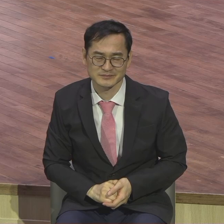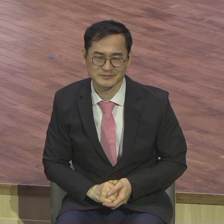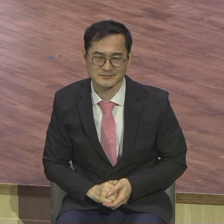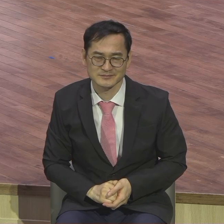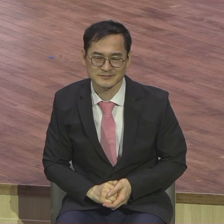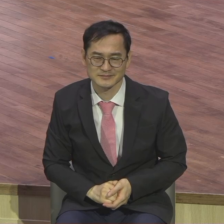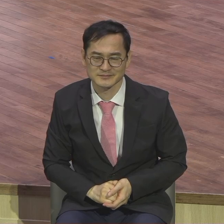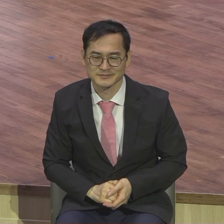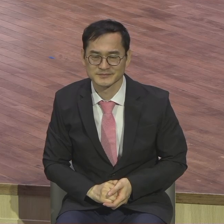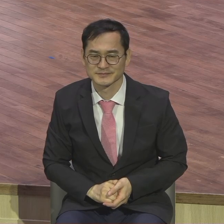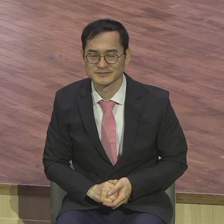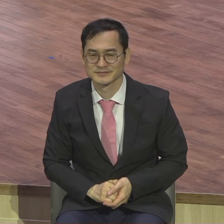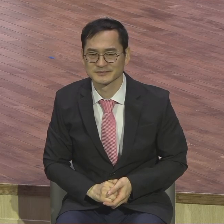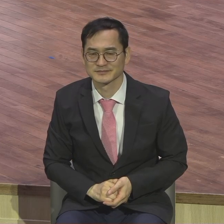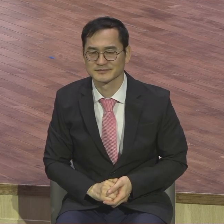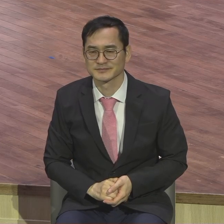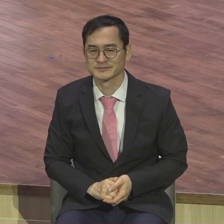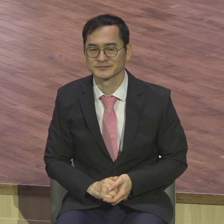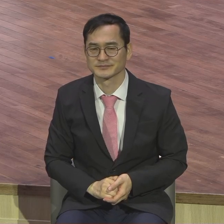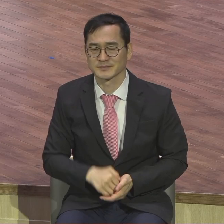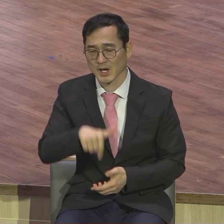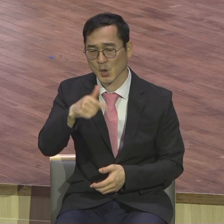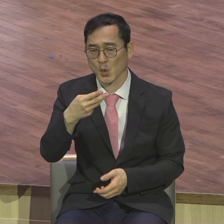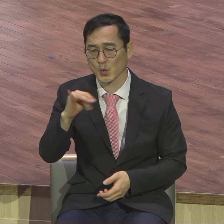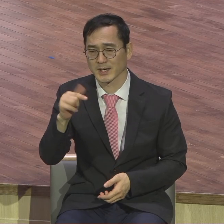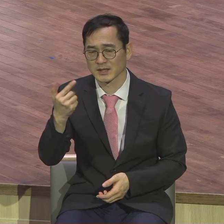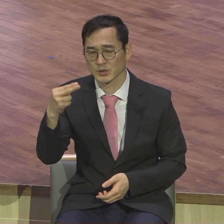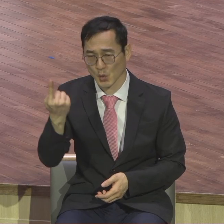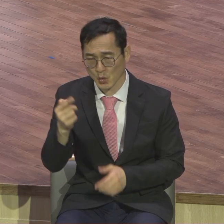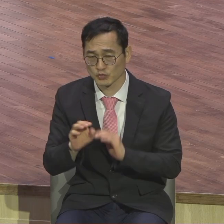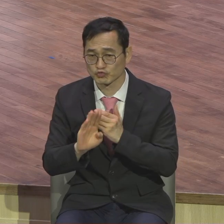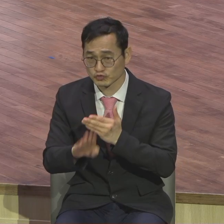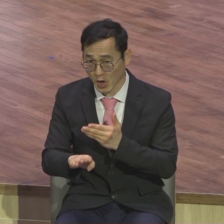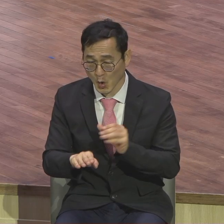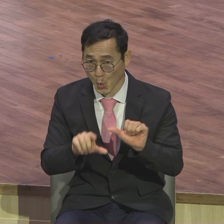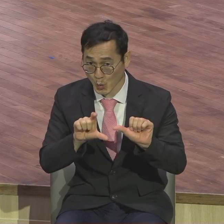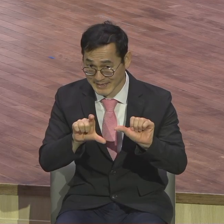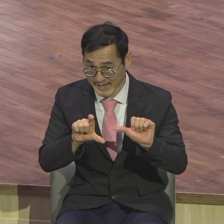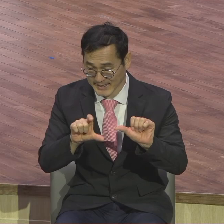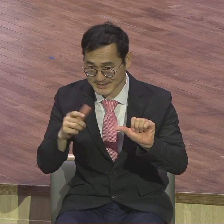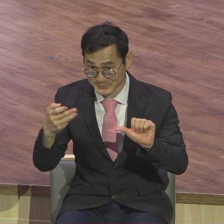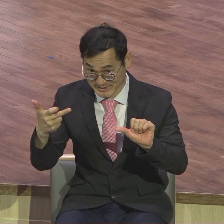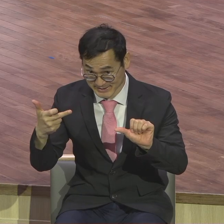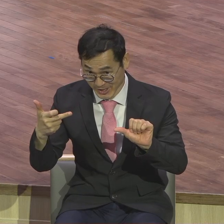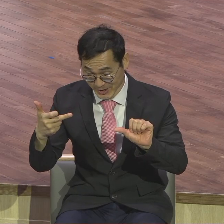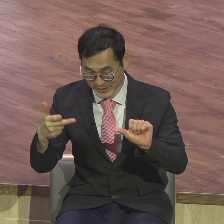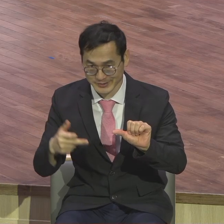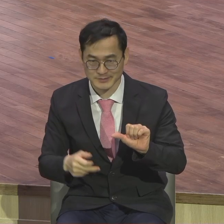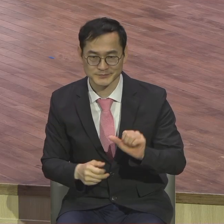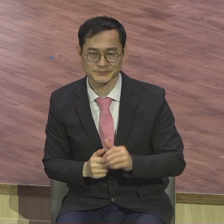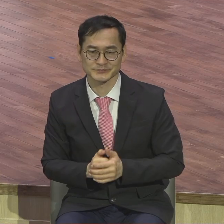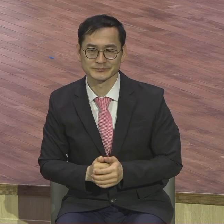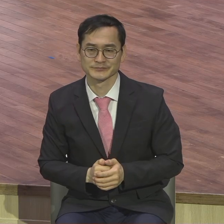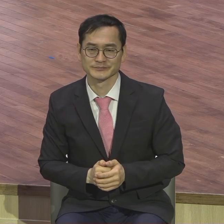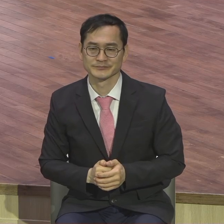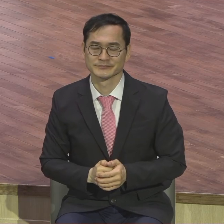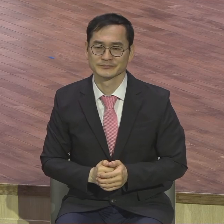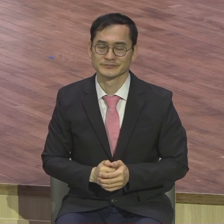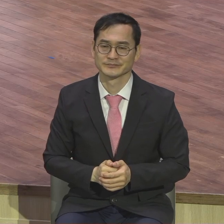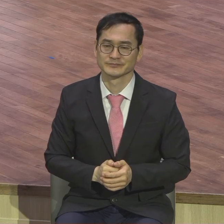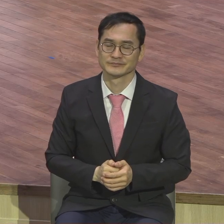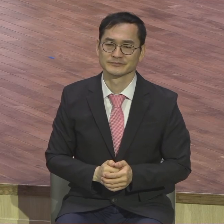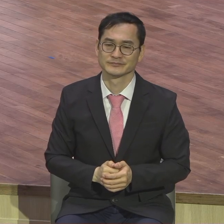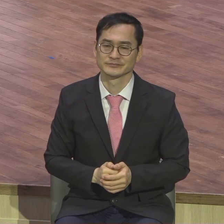성도 여러분 골동우스 5장 10절절에 사도 바고리 우리가 어떤 존재인지에 대해서